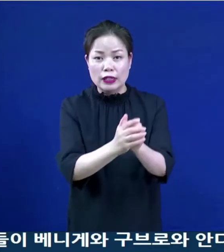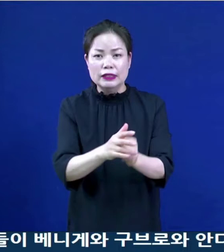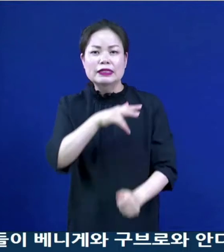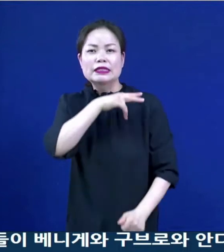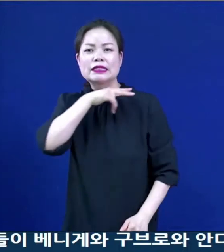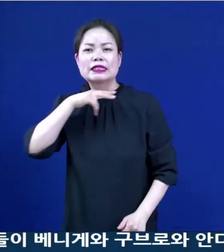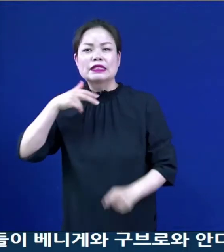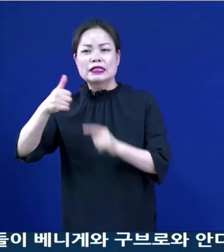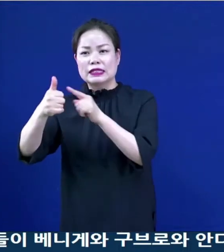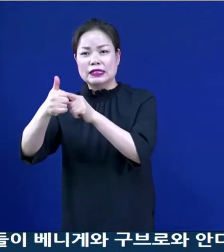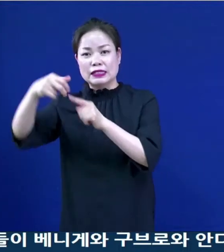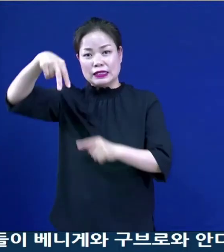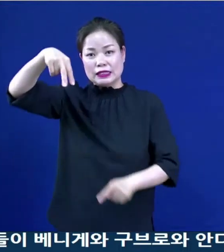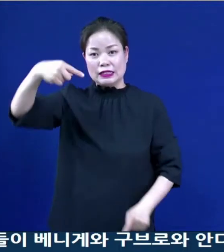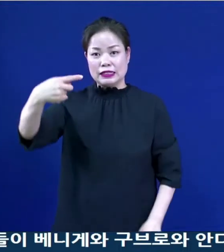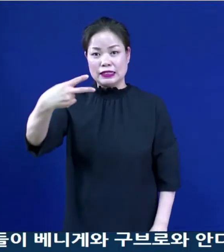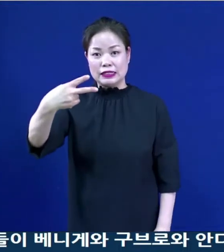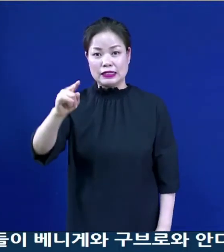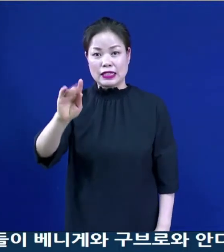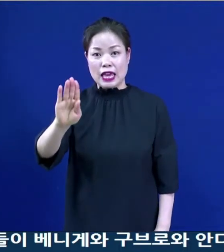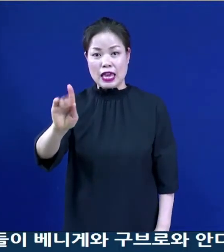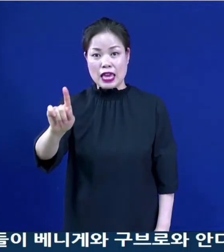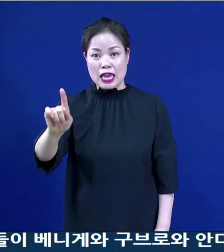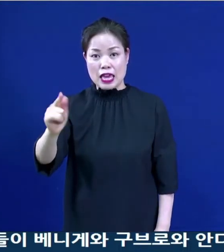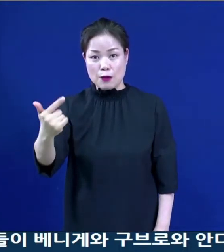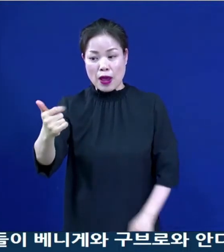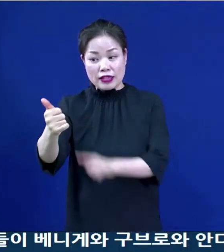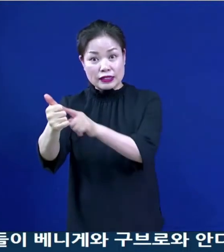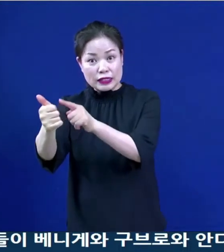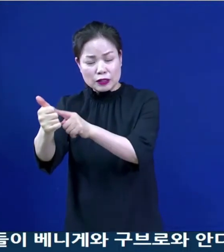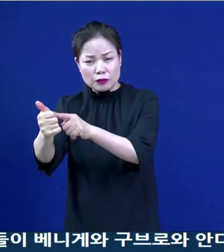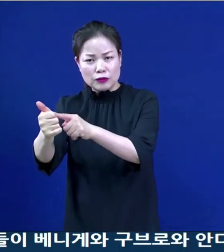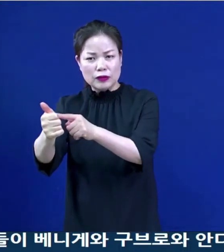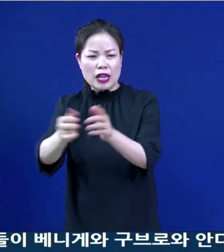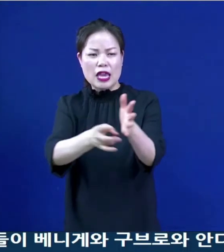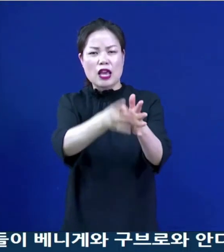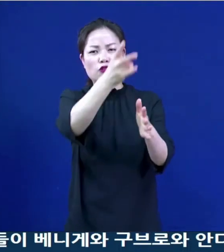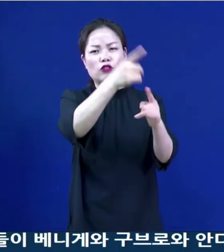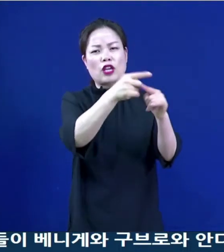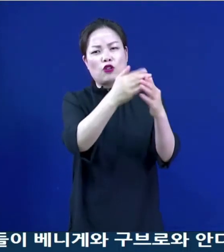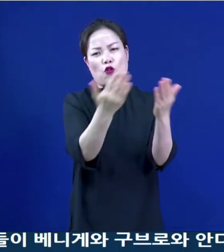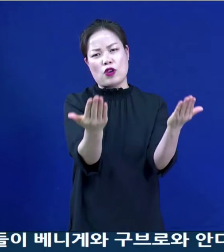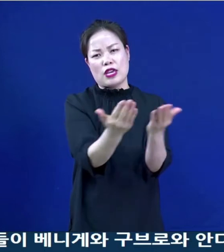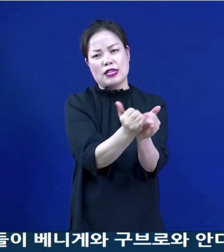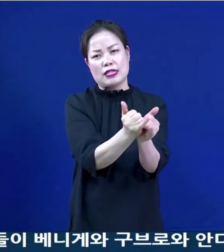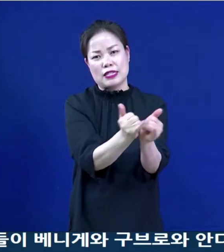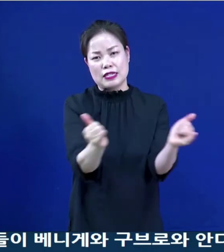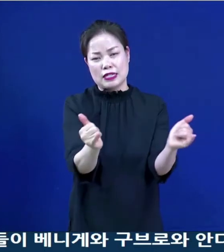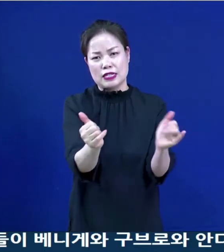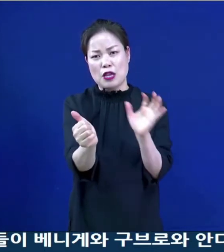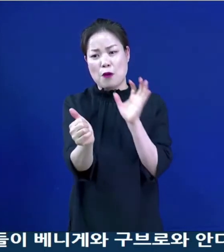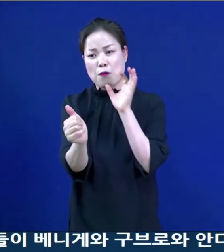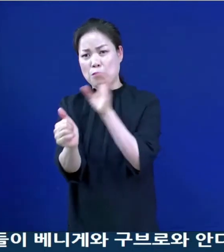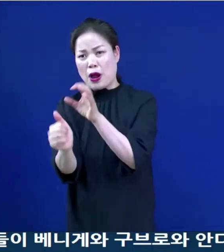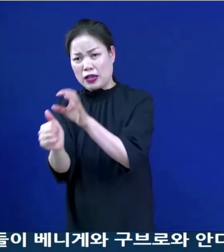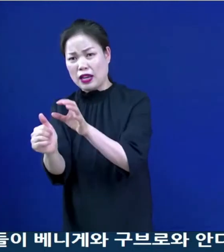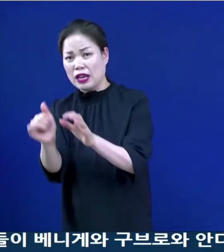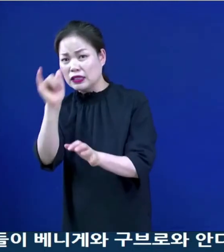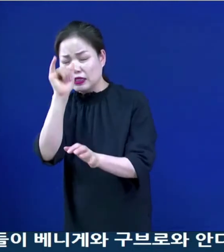스데반 이제 그 집사님은 예루살렘 교회의 일꾼이었고 박해가